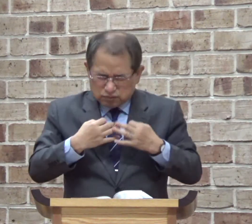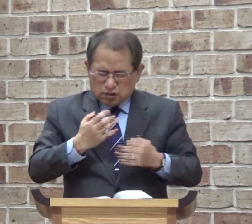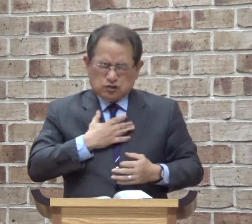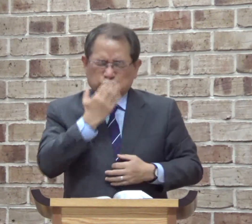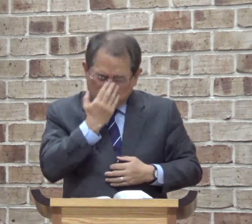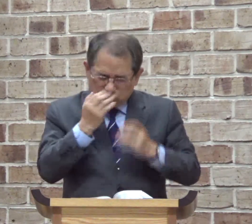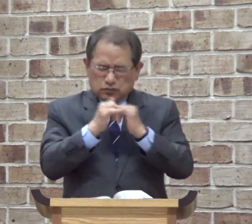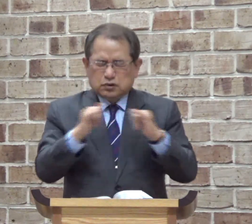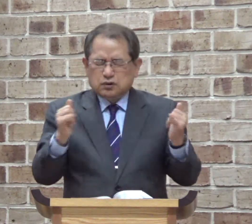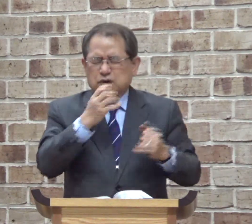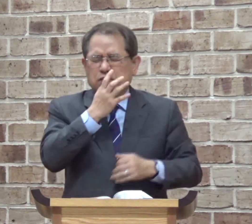우리도 겸손한